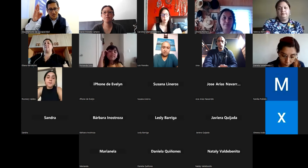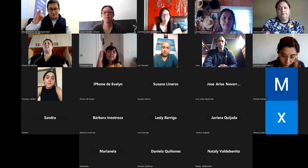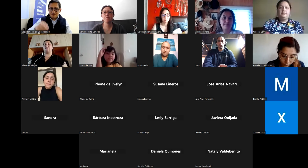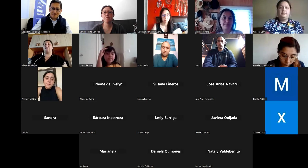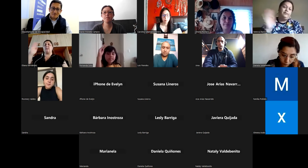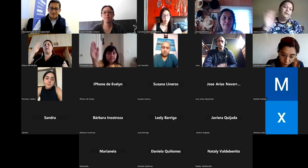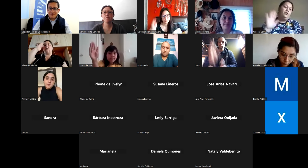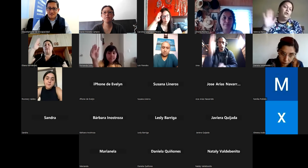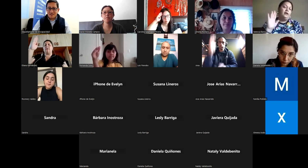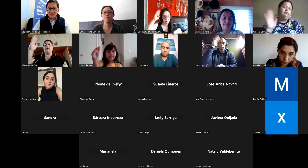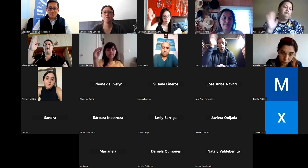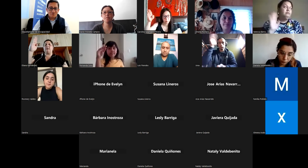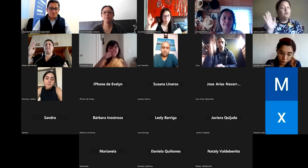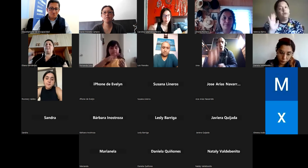hola así sencillo